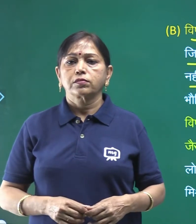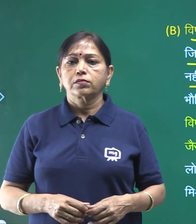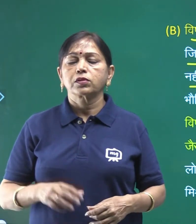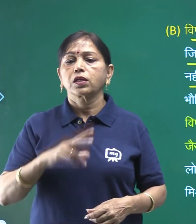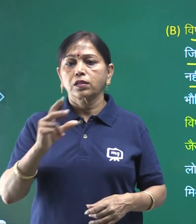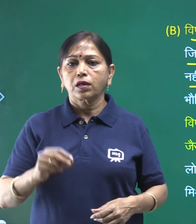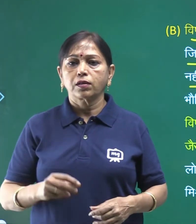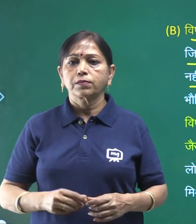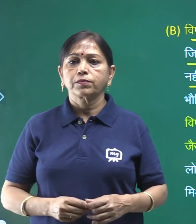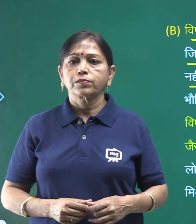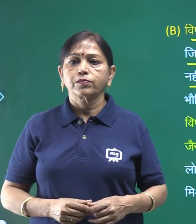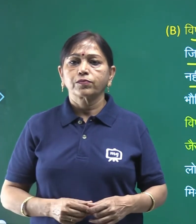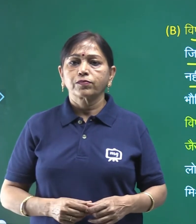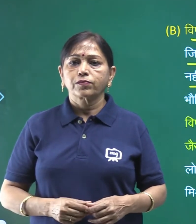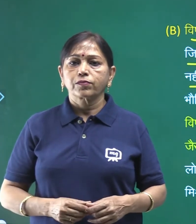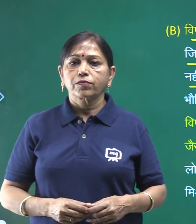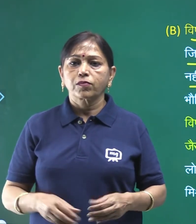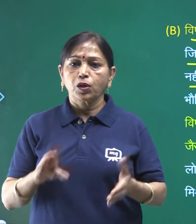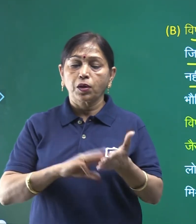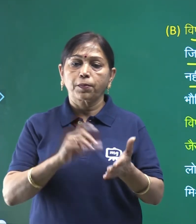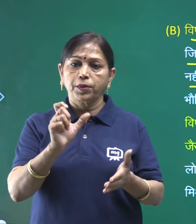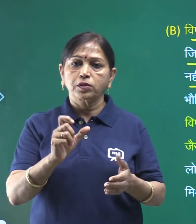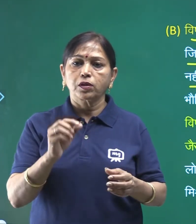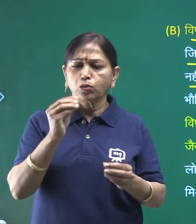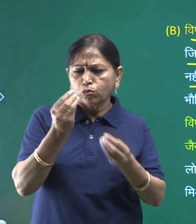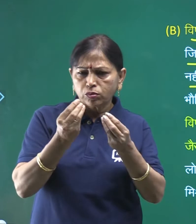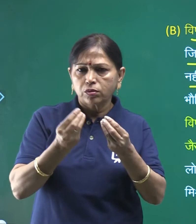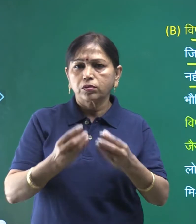तथा मिश्रण के अंश